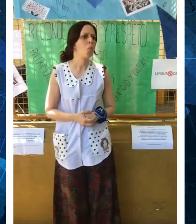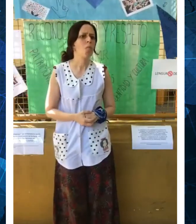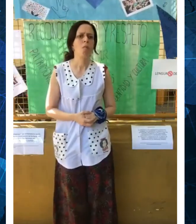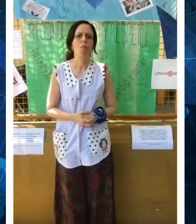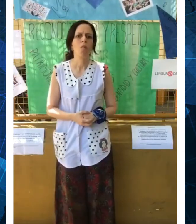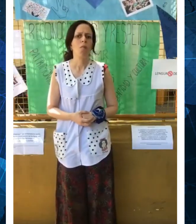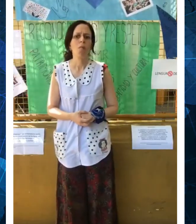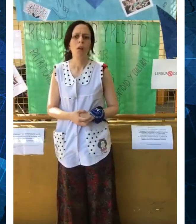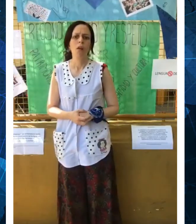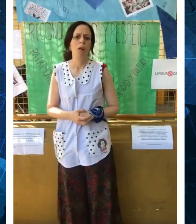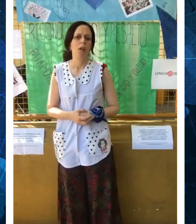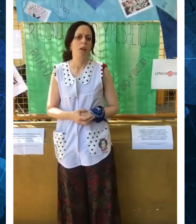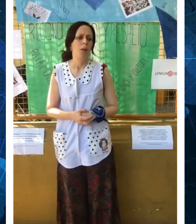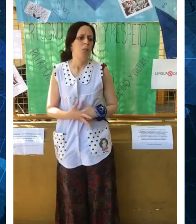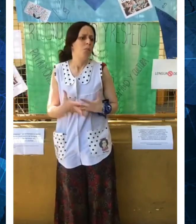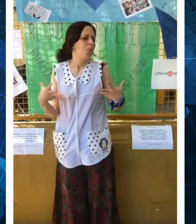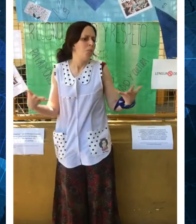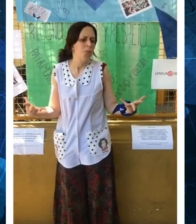personas sordas.